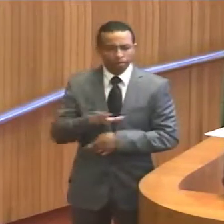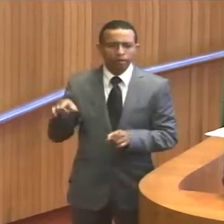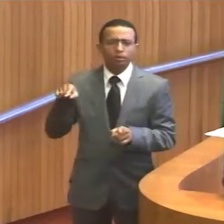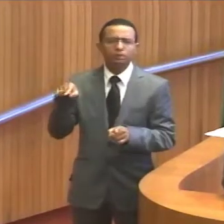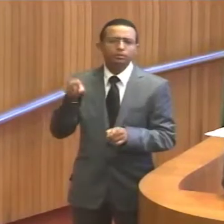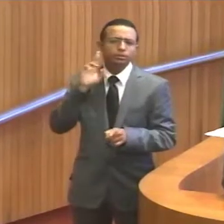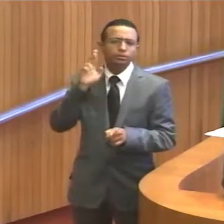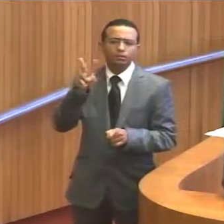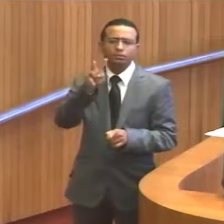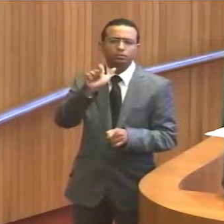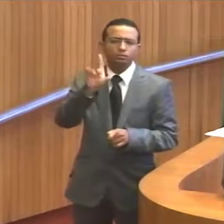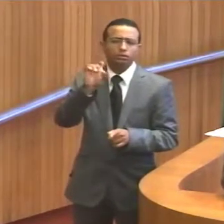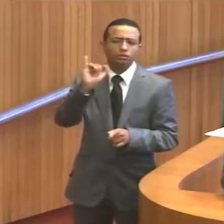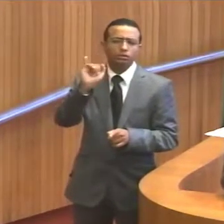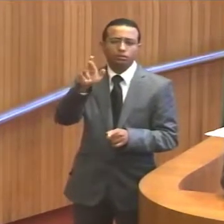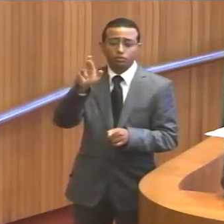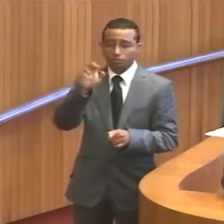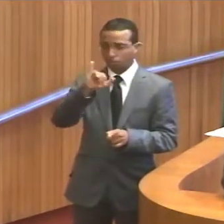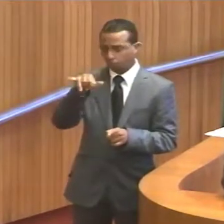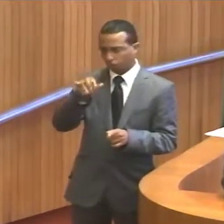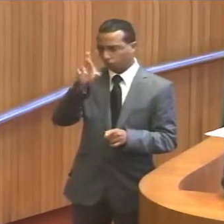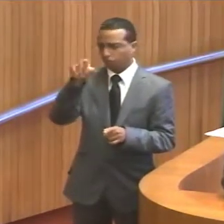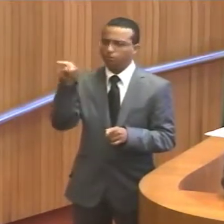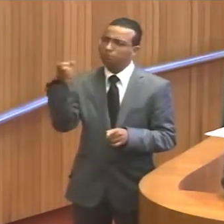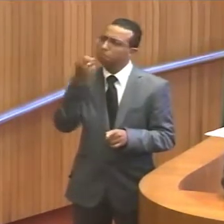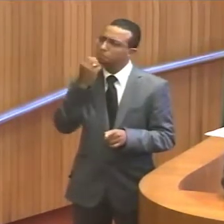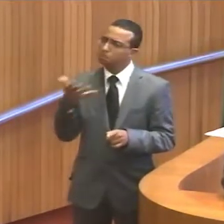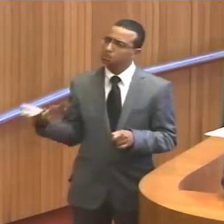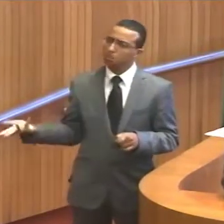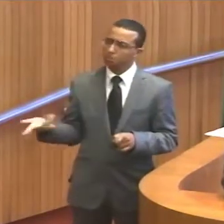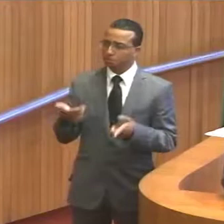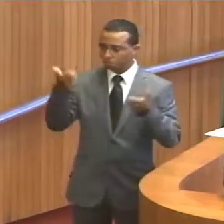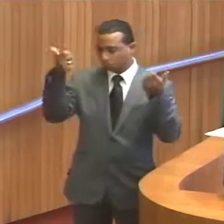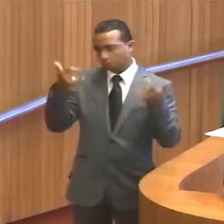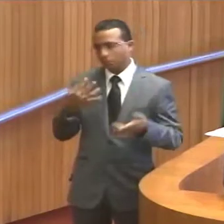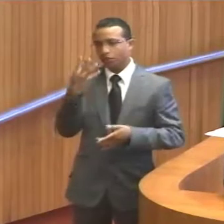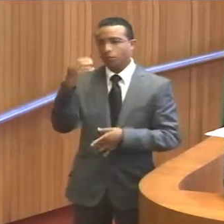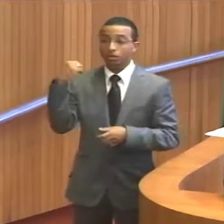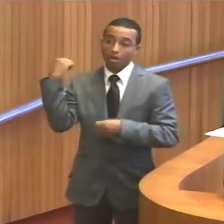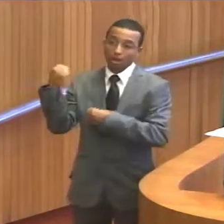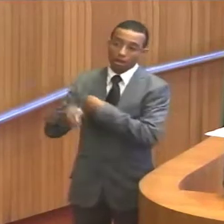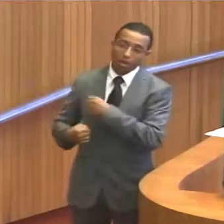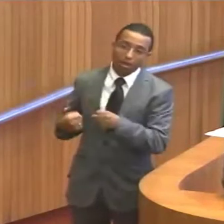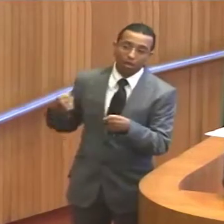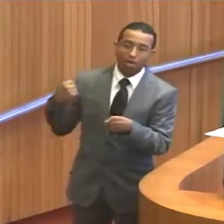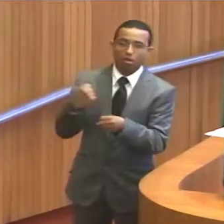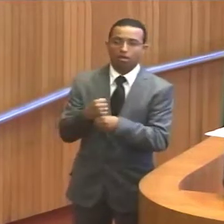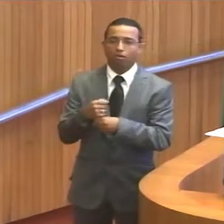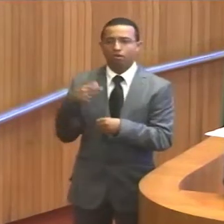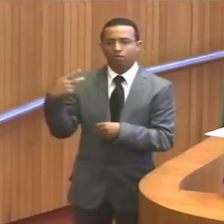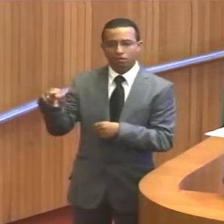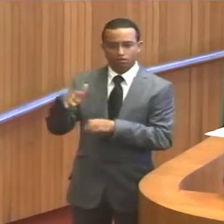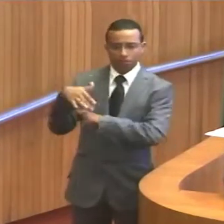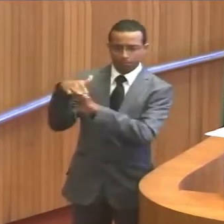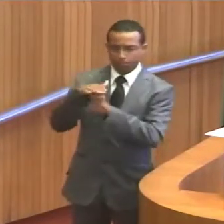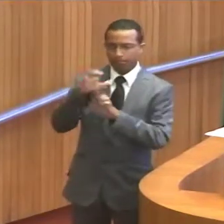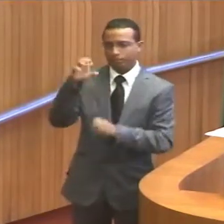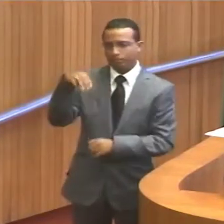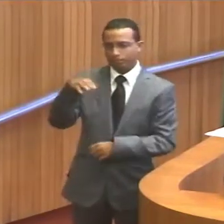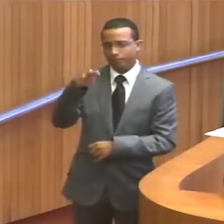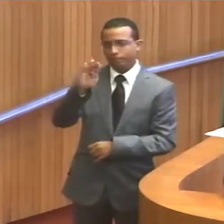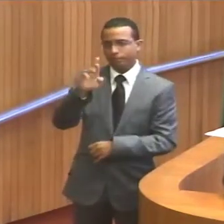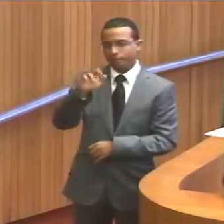Júnior, que tão bem falou dos 40 anos da Embrapa. Foi uma manhã maravilhosa em que